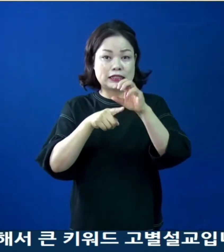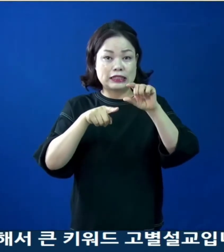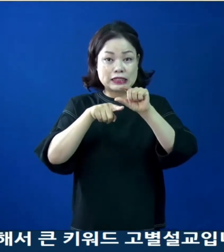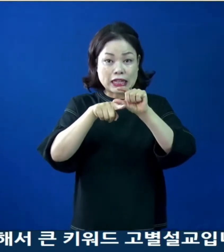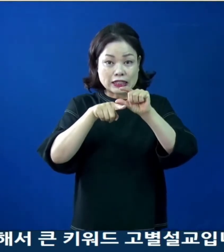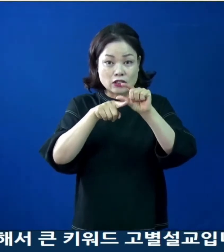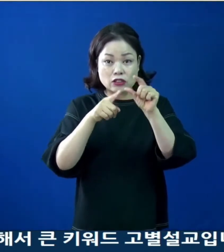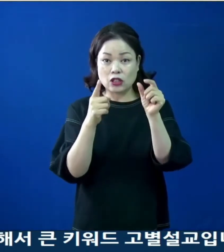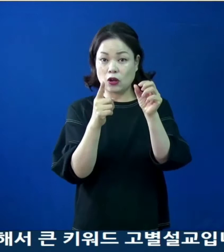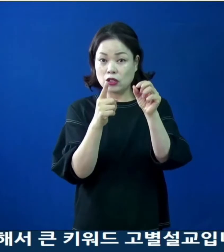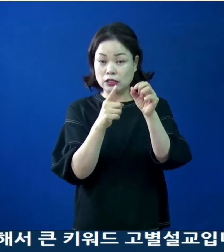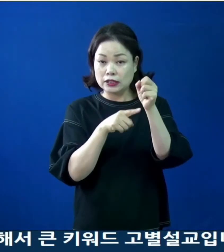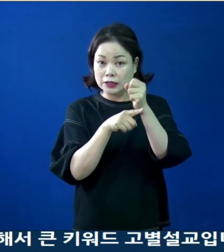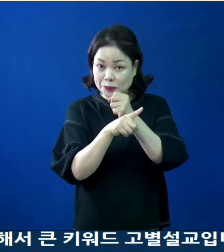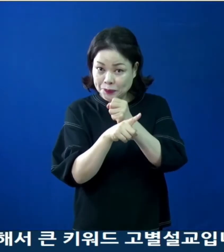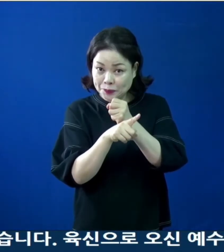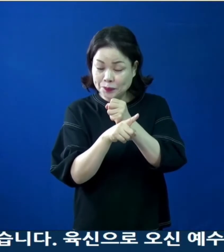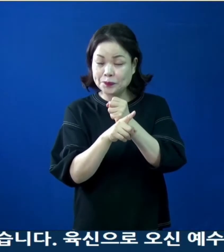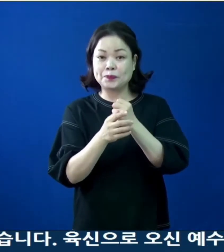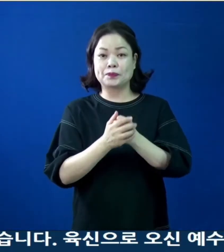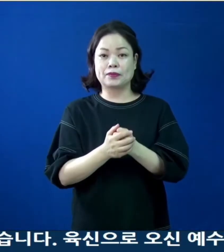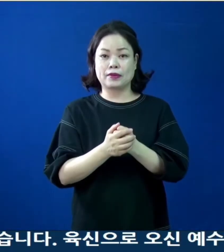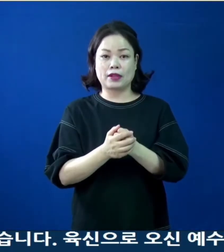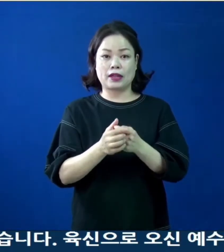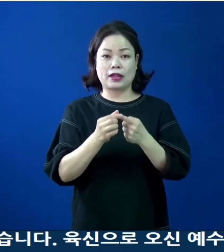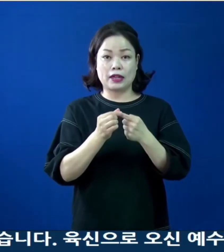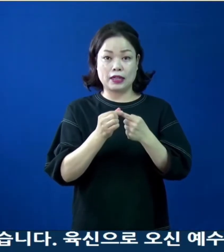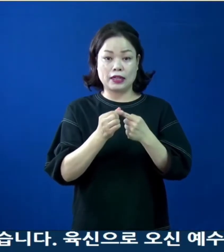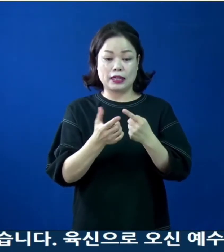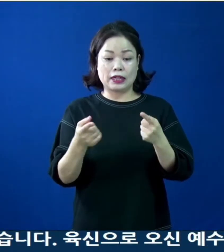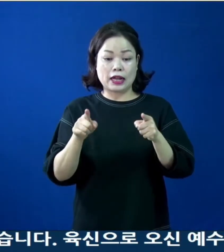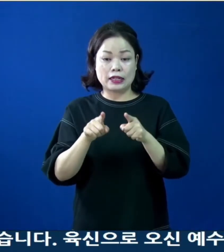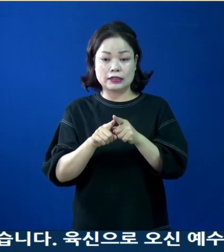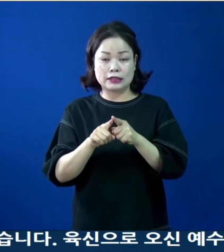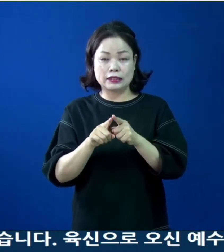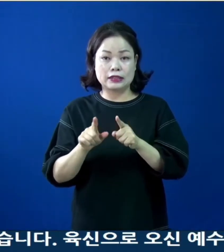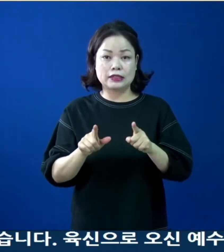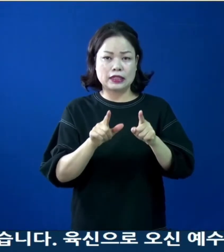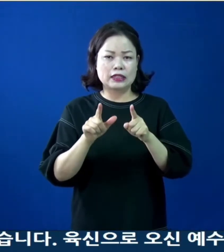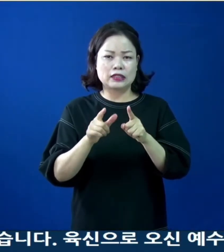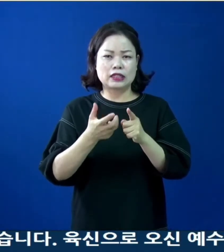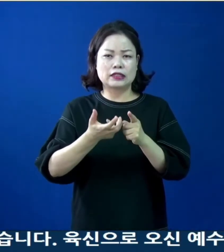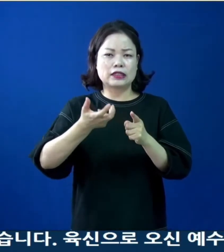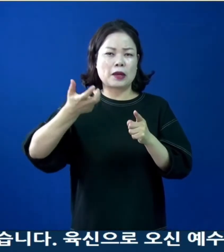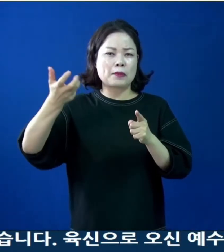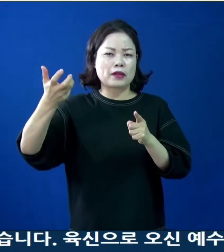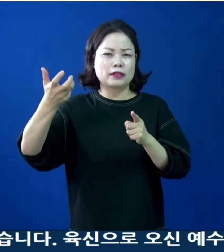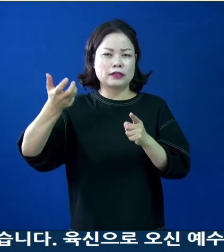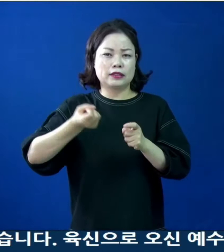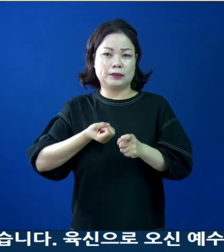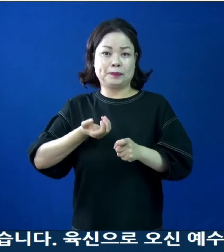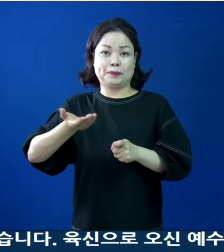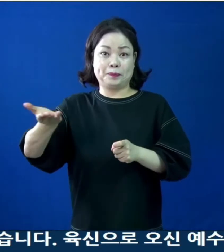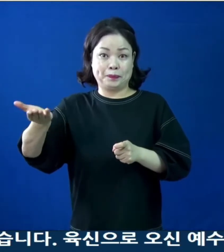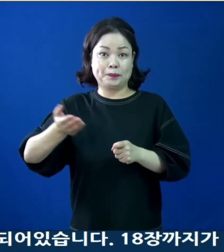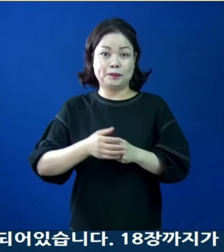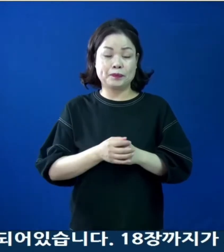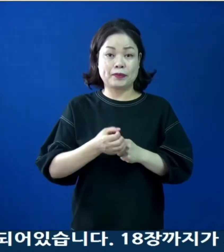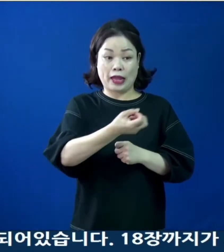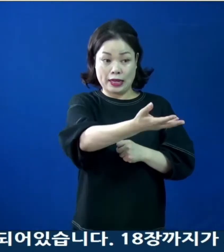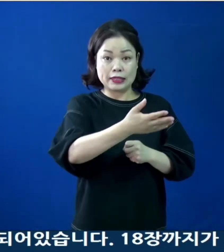있습니다. 첫째로는 같이 있던 사람과 헤어지면서 작별을 알림이라는 뜻이 있고요. 두